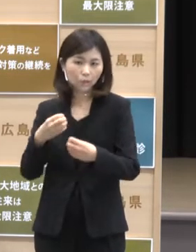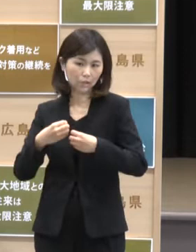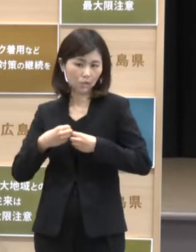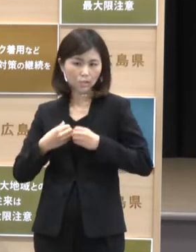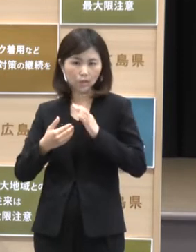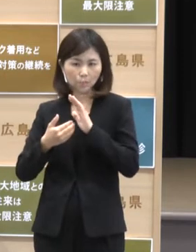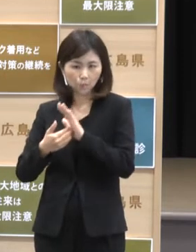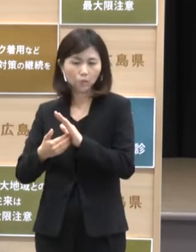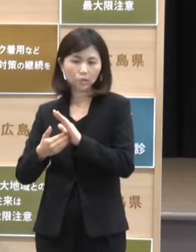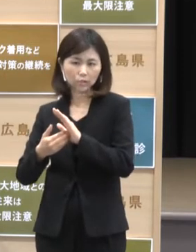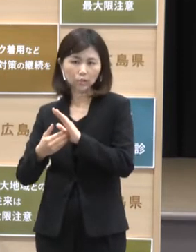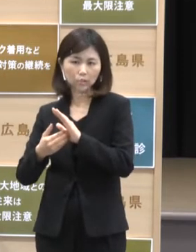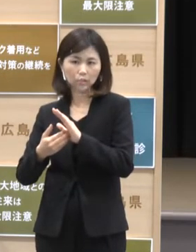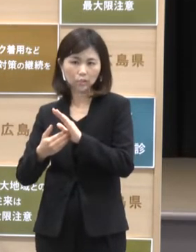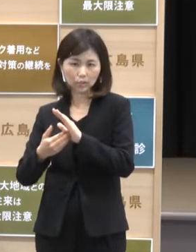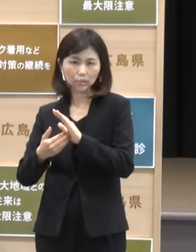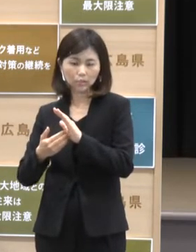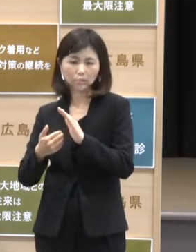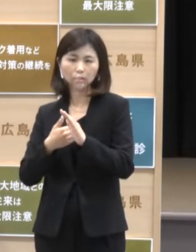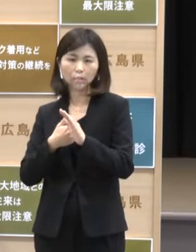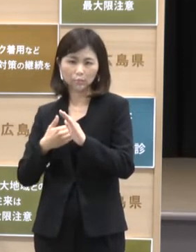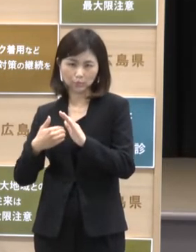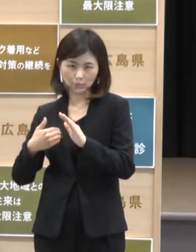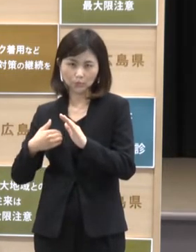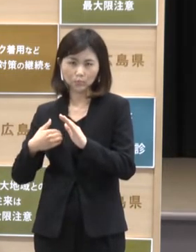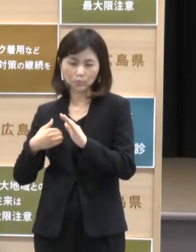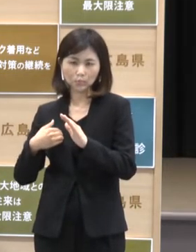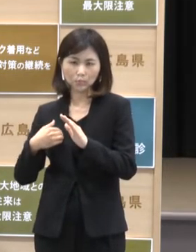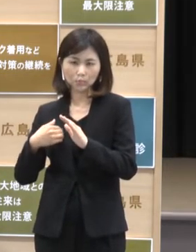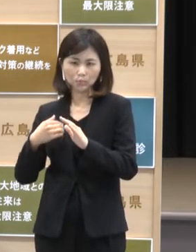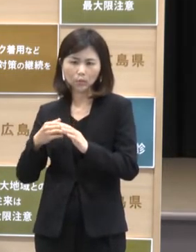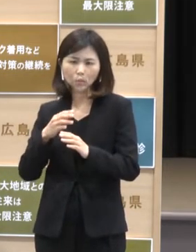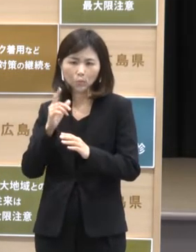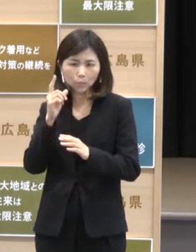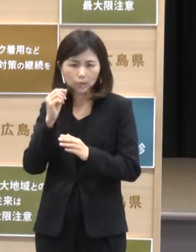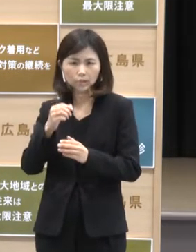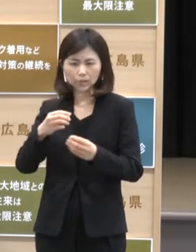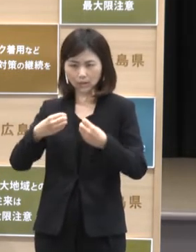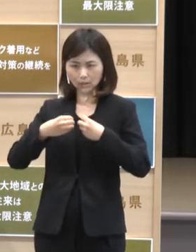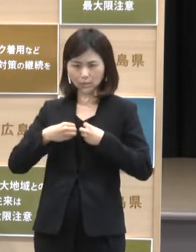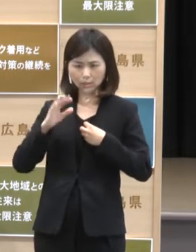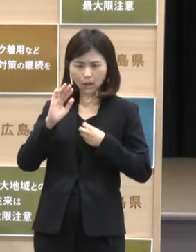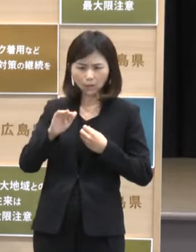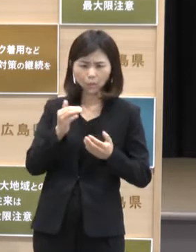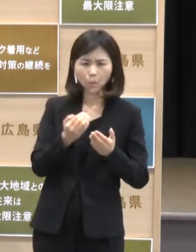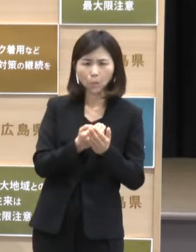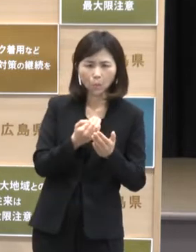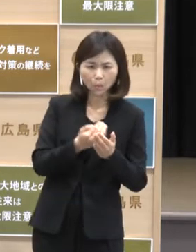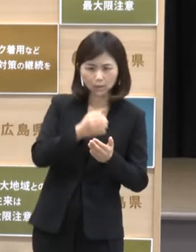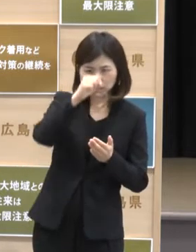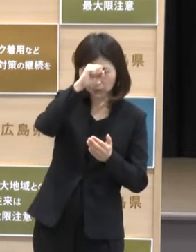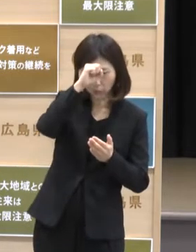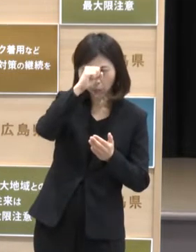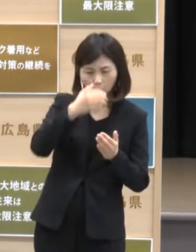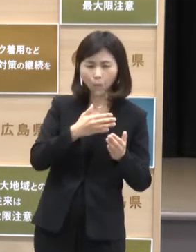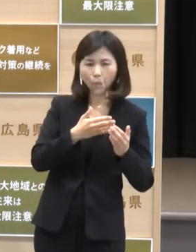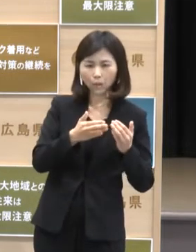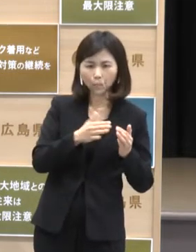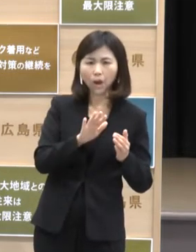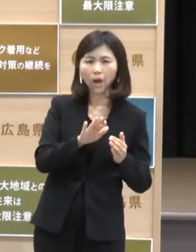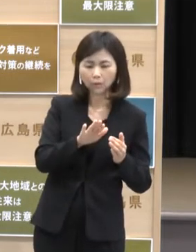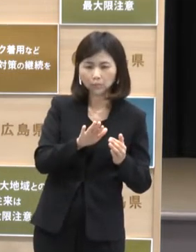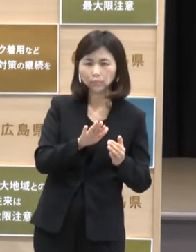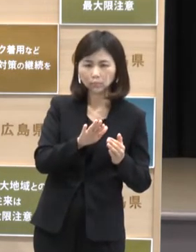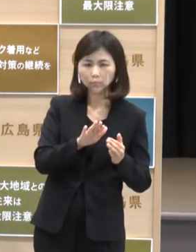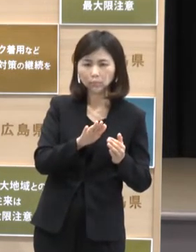から、まあ、あの後遺症についてもですね、後遺症をまあ軽減するというようなことも言われたりしている